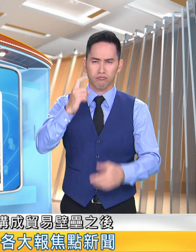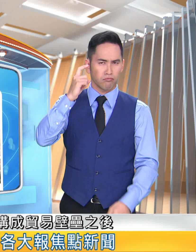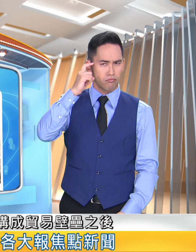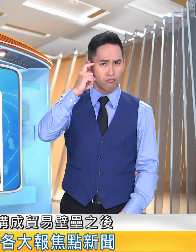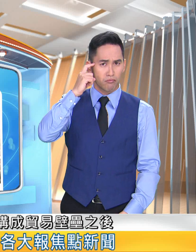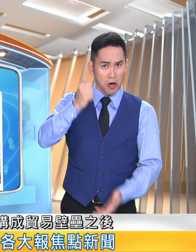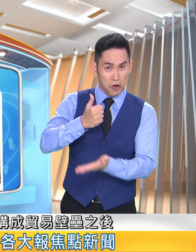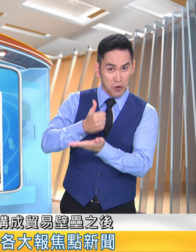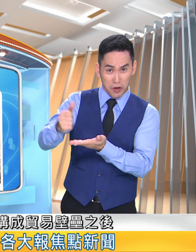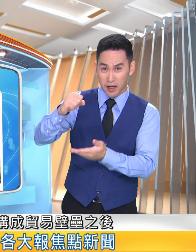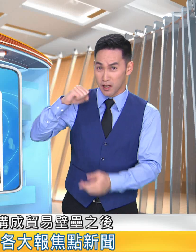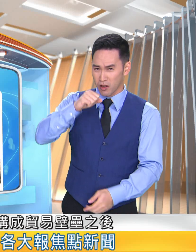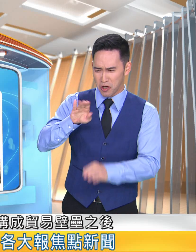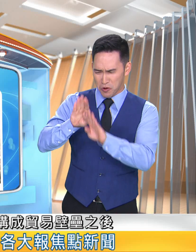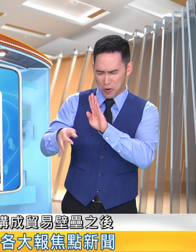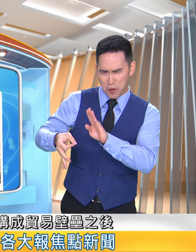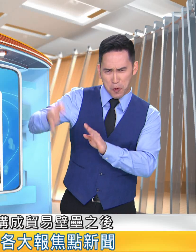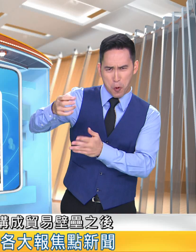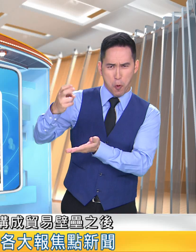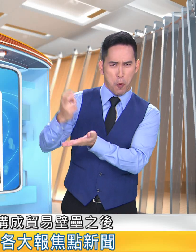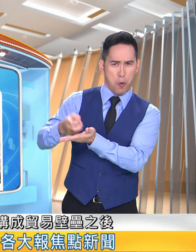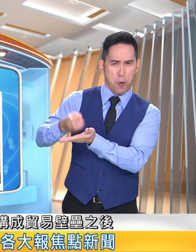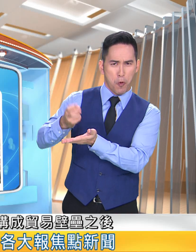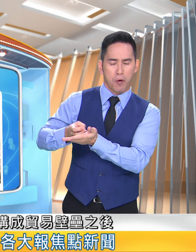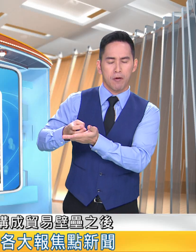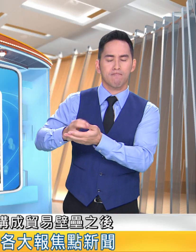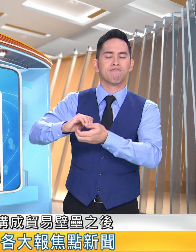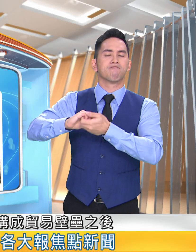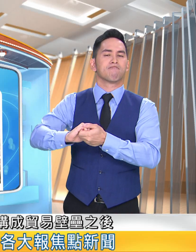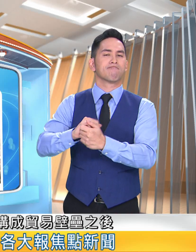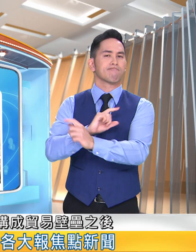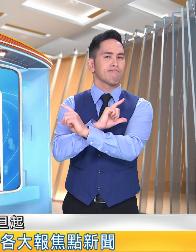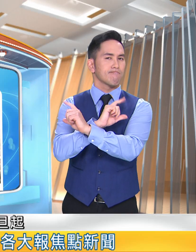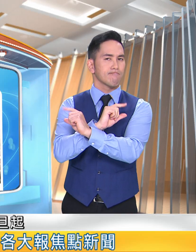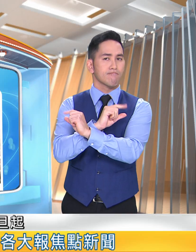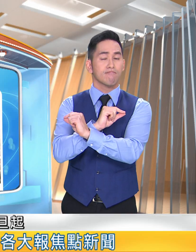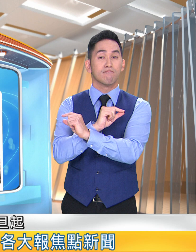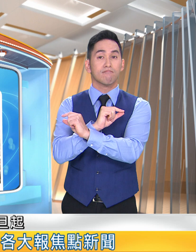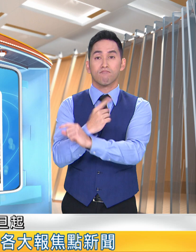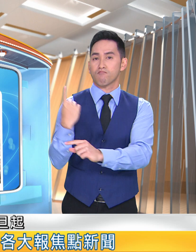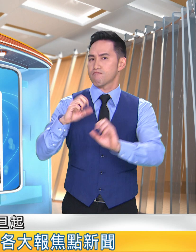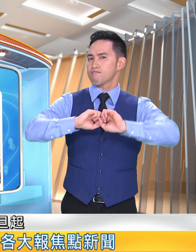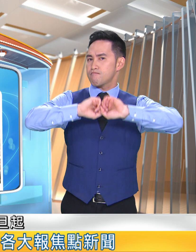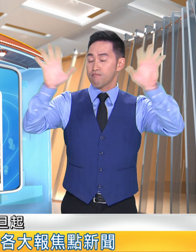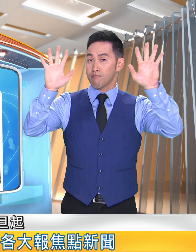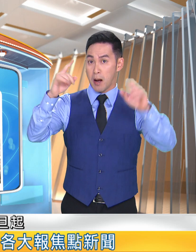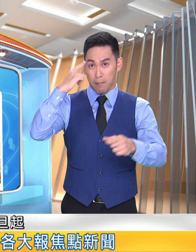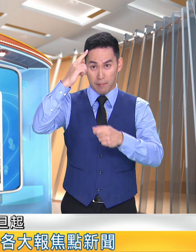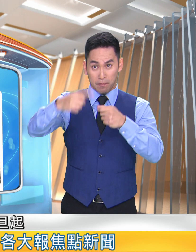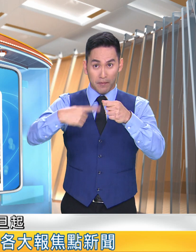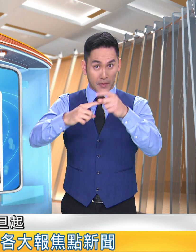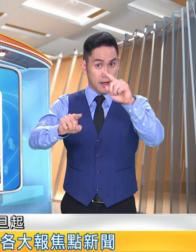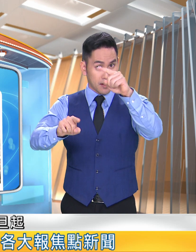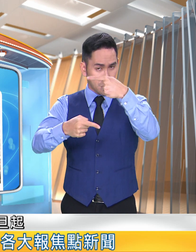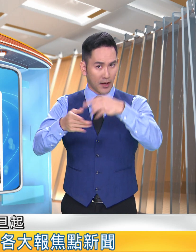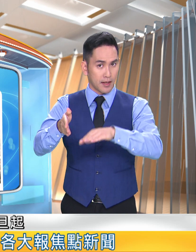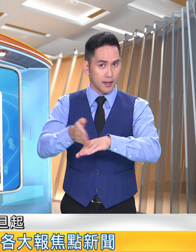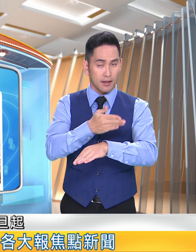中国在认定台湾构成贸易壁垒之后，昨天宣布明年元旦起终